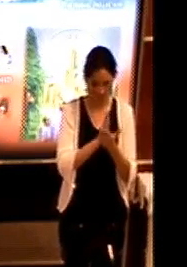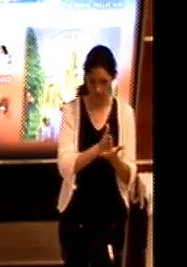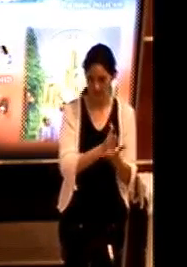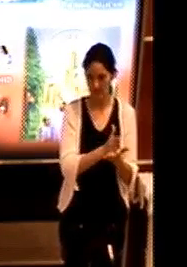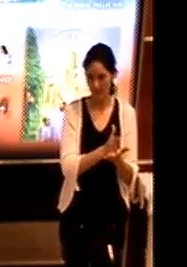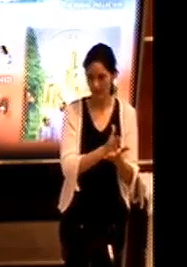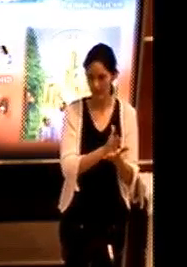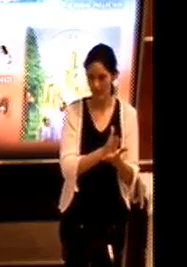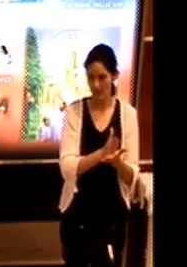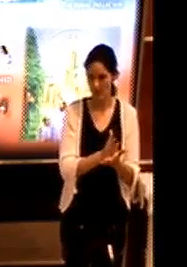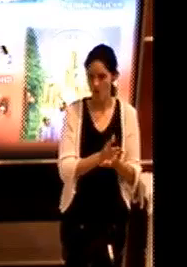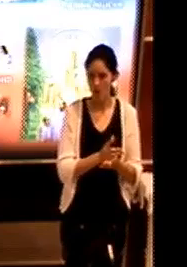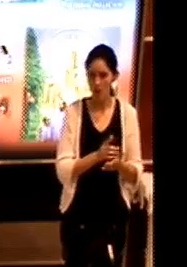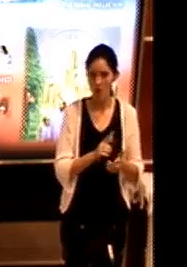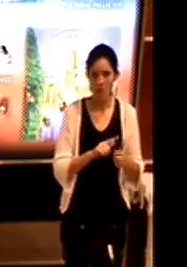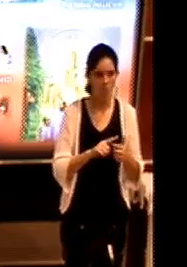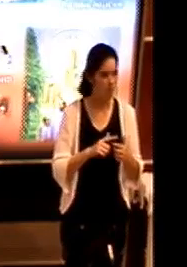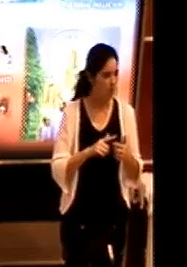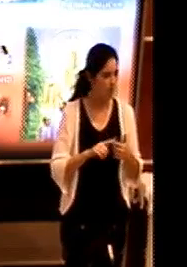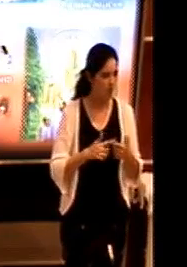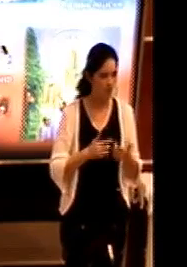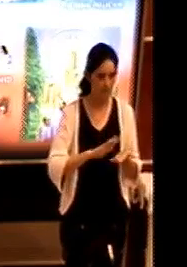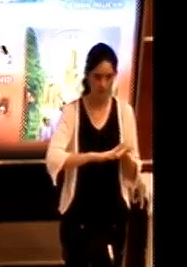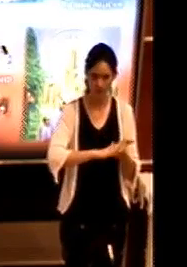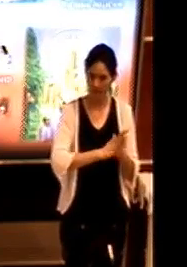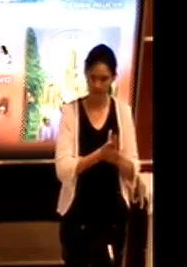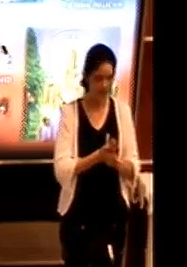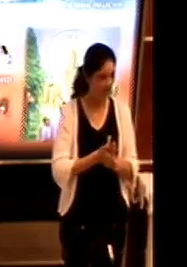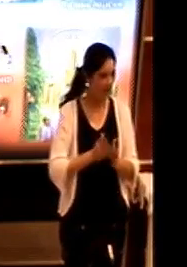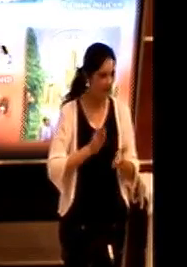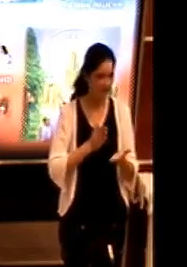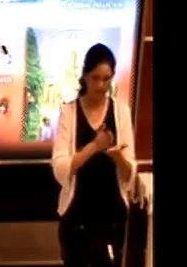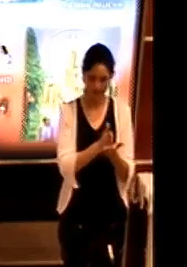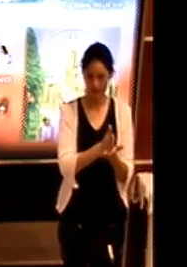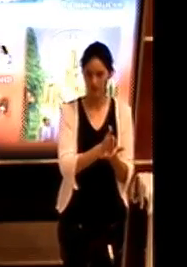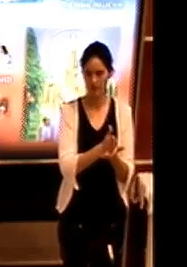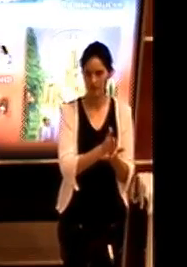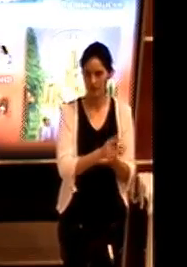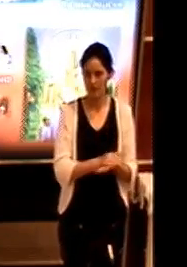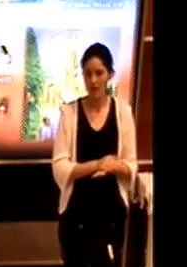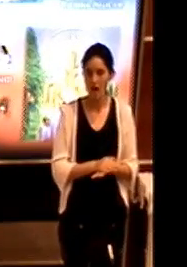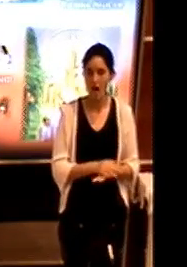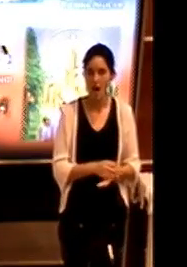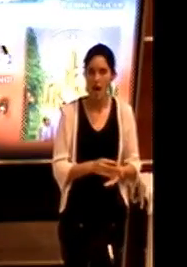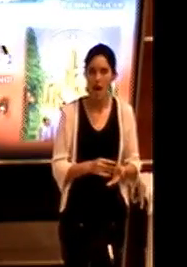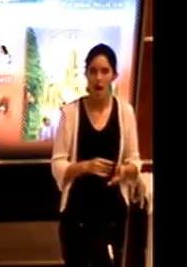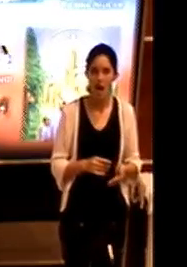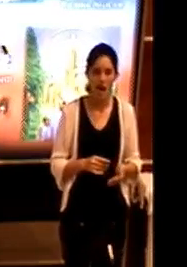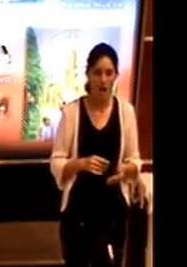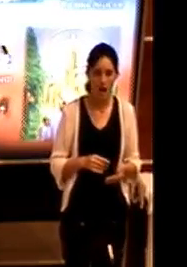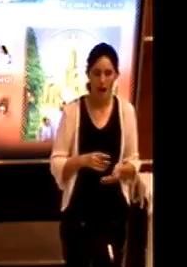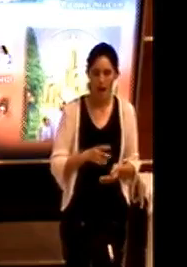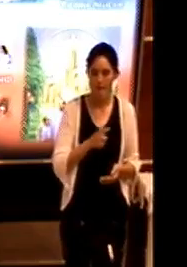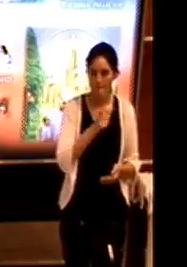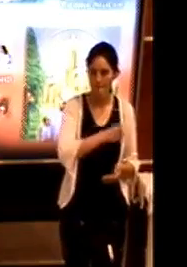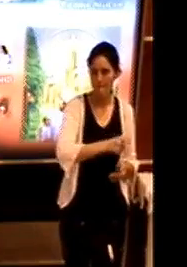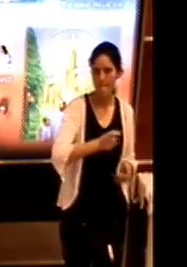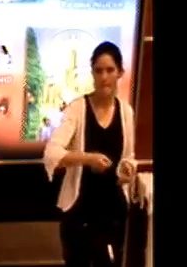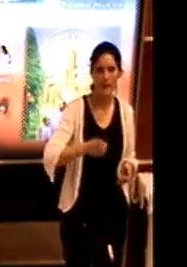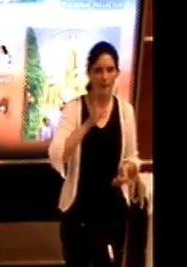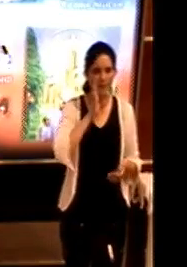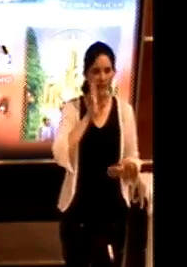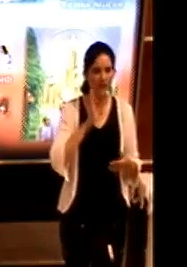volverán a existir más, hermanos. El pecador no existirá más. Dejará de ser